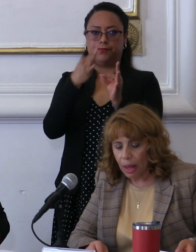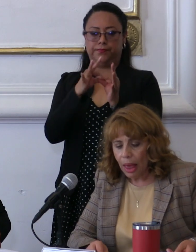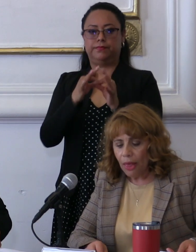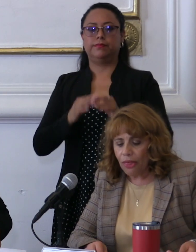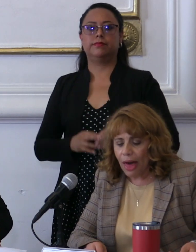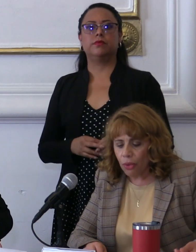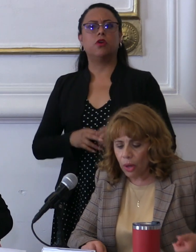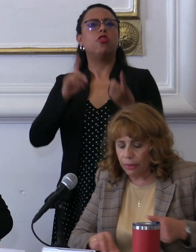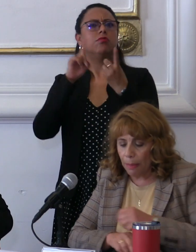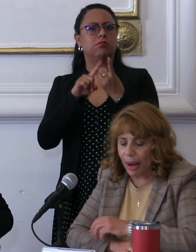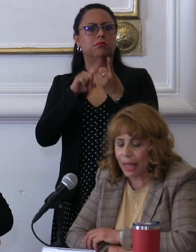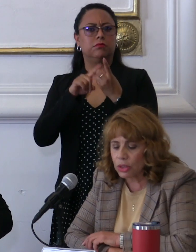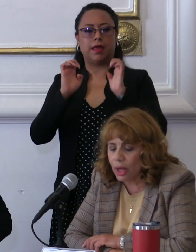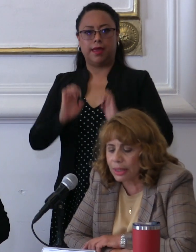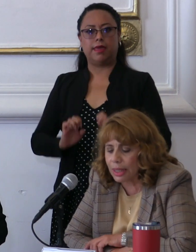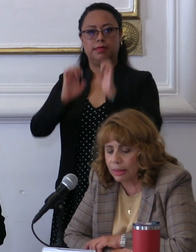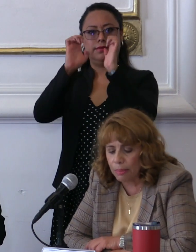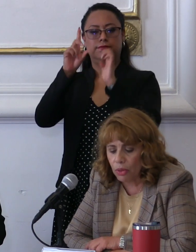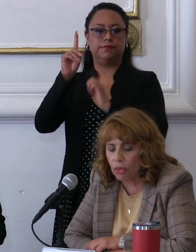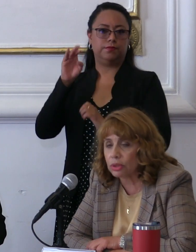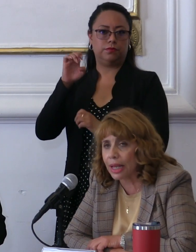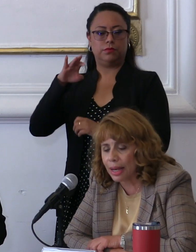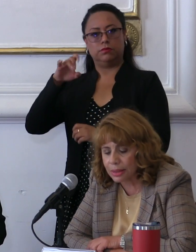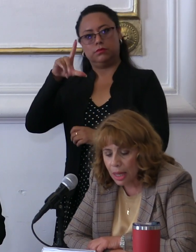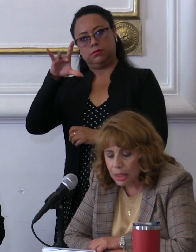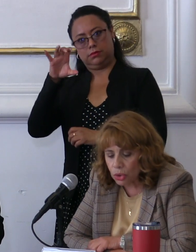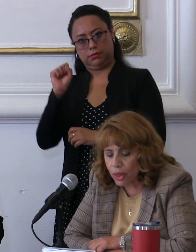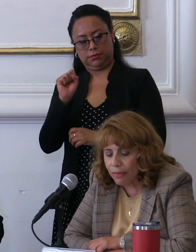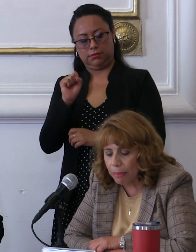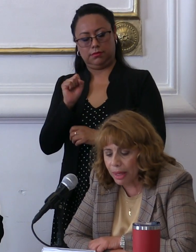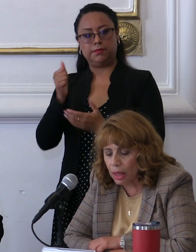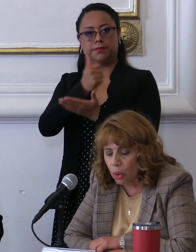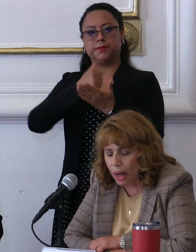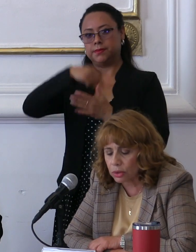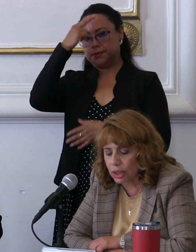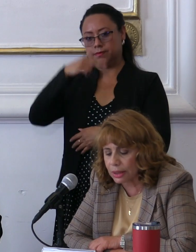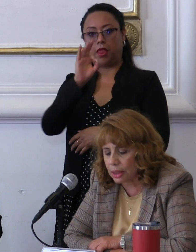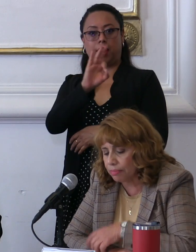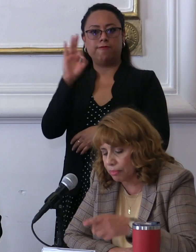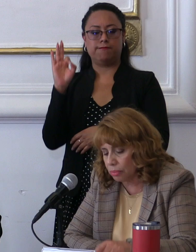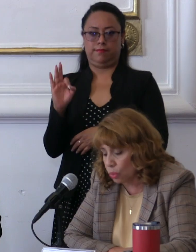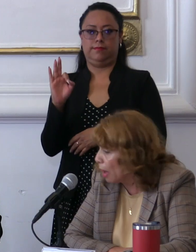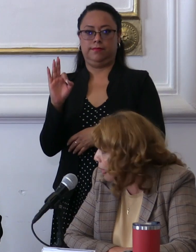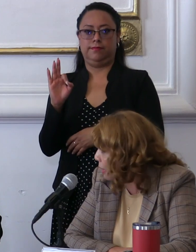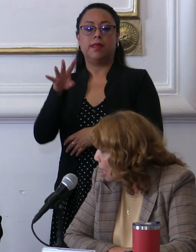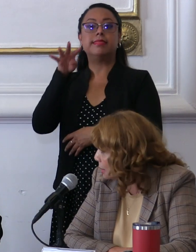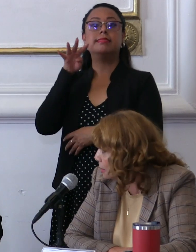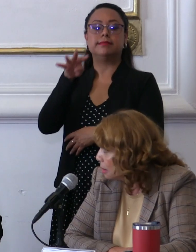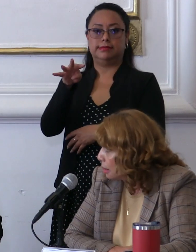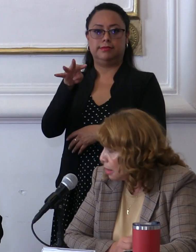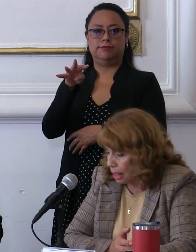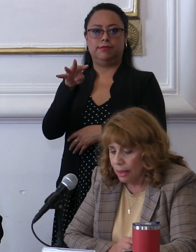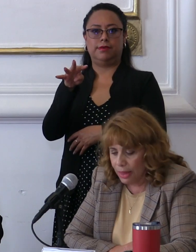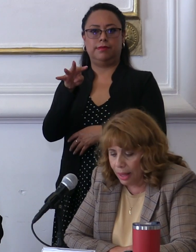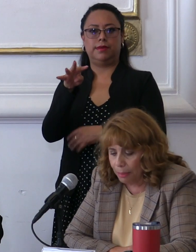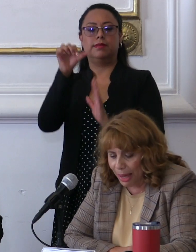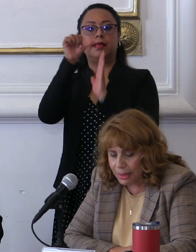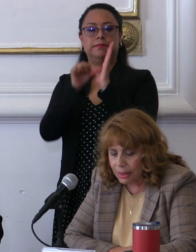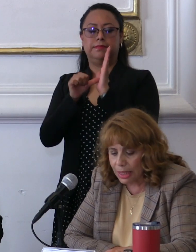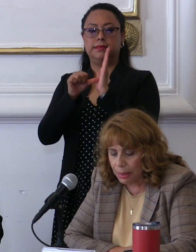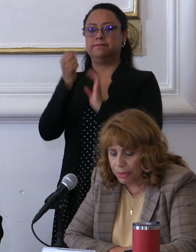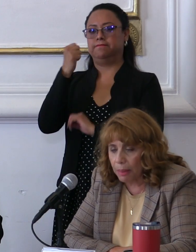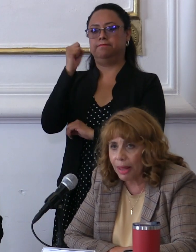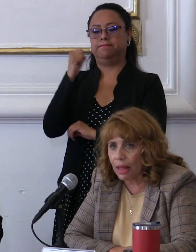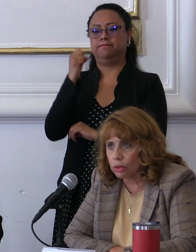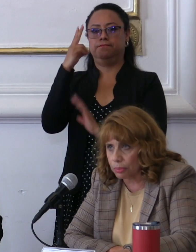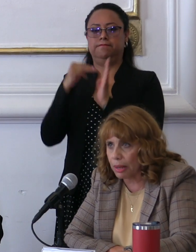lugar. Dado en el Palacio Legislativo de Donceles, Ciudad de México, a los 19 días del mes